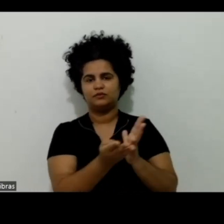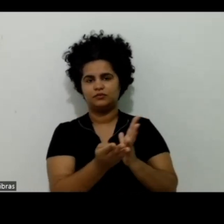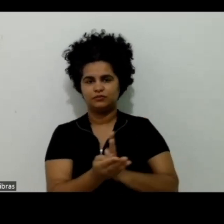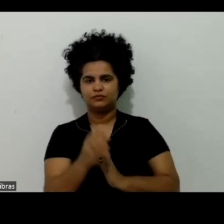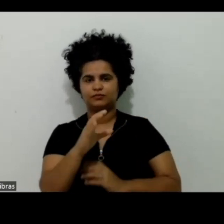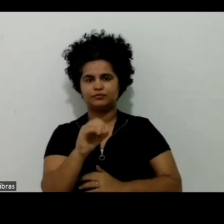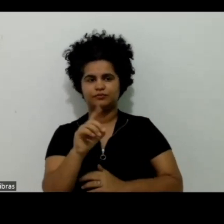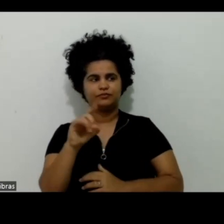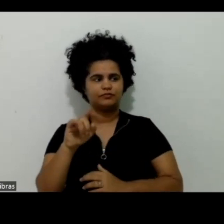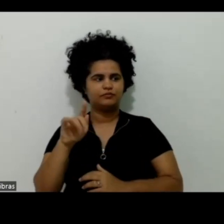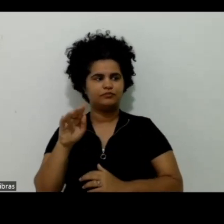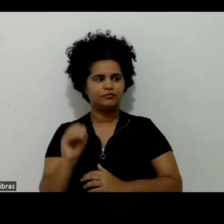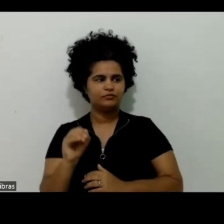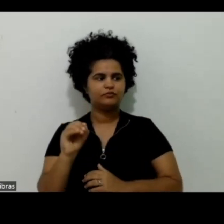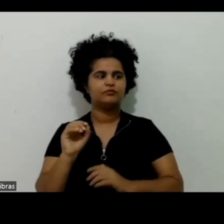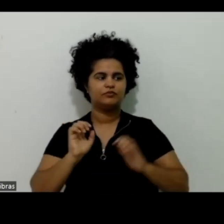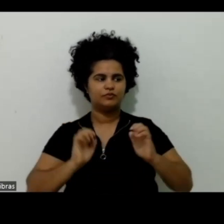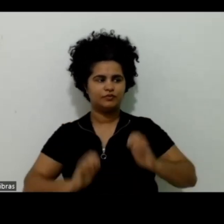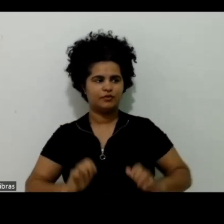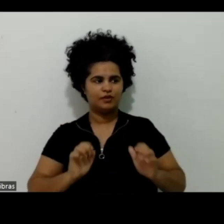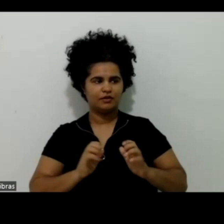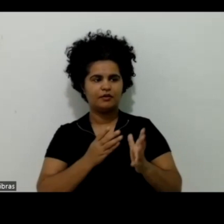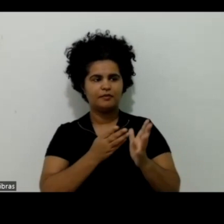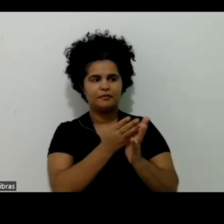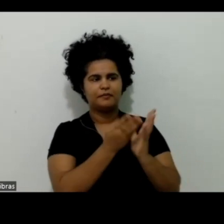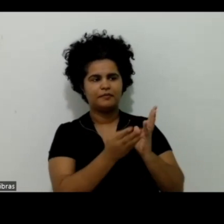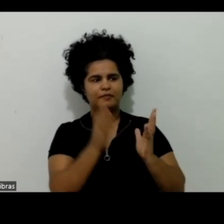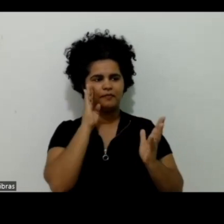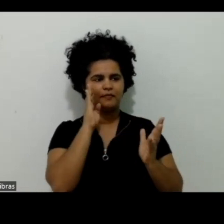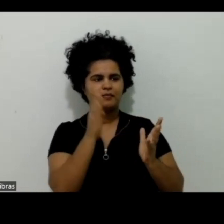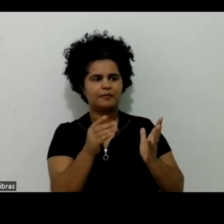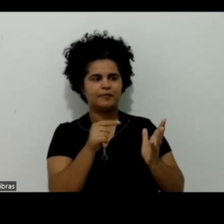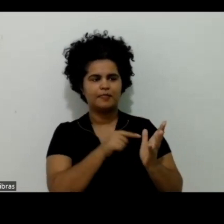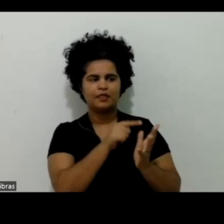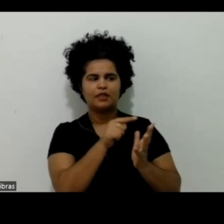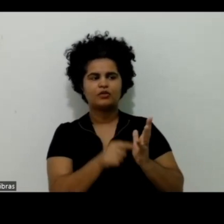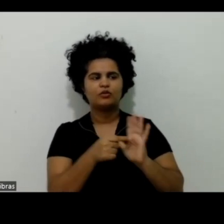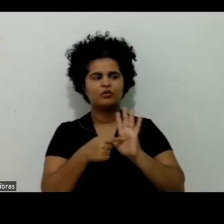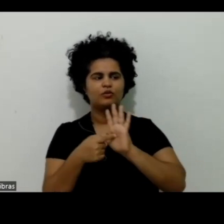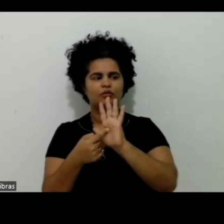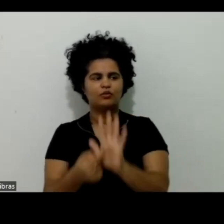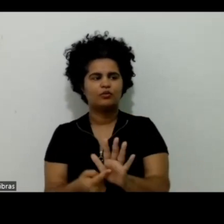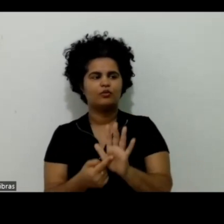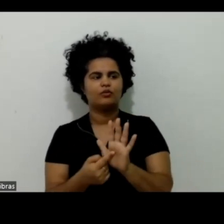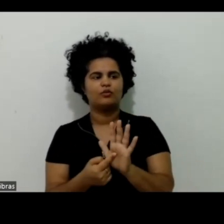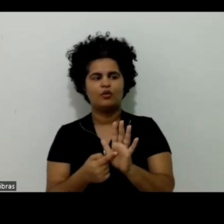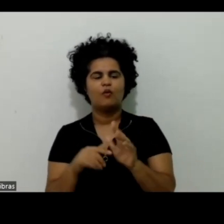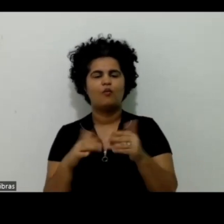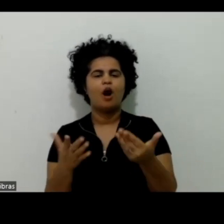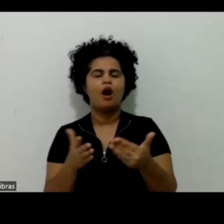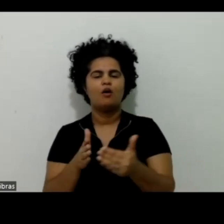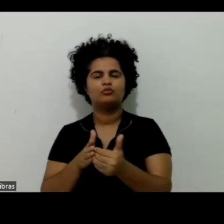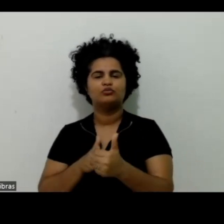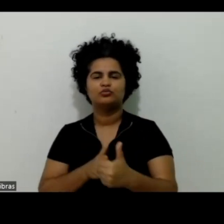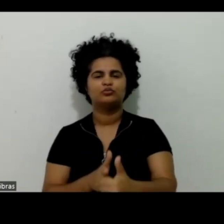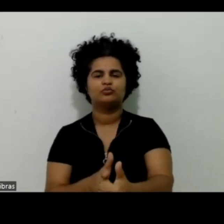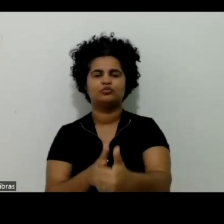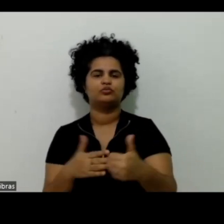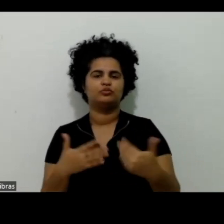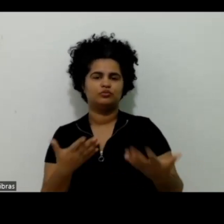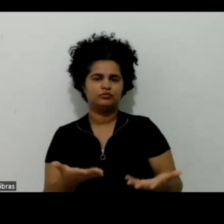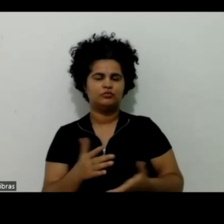profissão, já evidencia, né, qual que é a nossa direção, né? Inclusive, assim, eu quero aproveitar esse momento